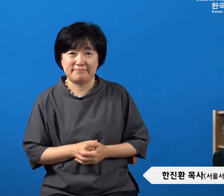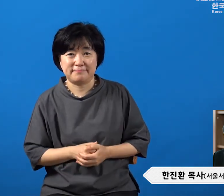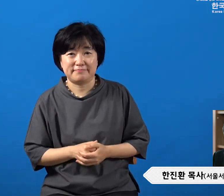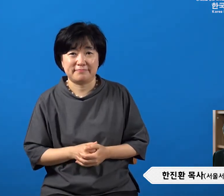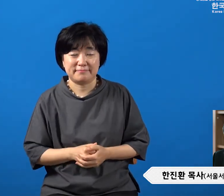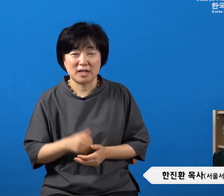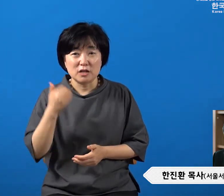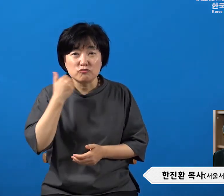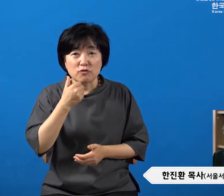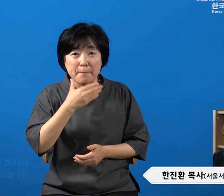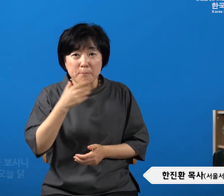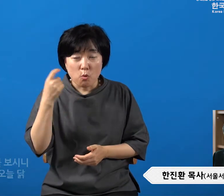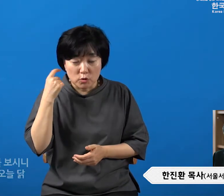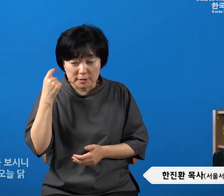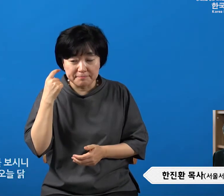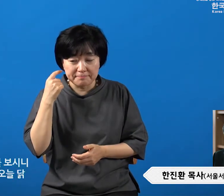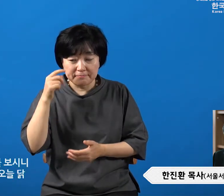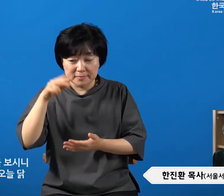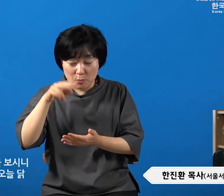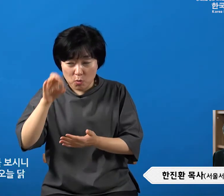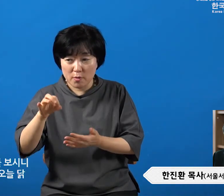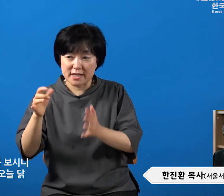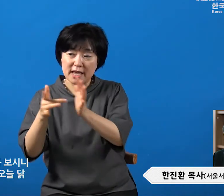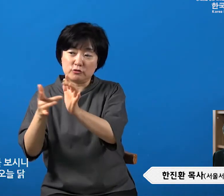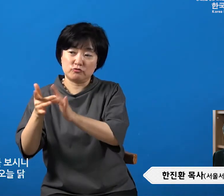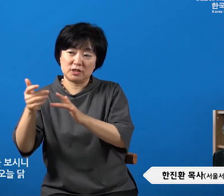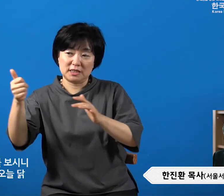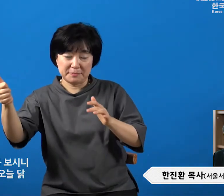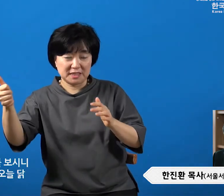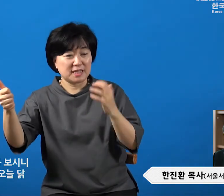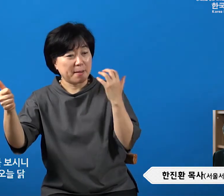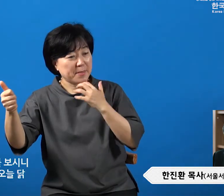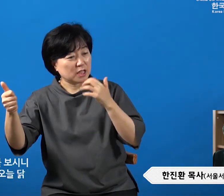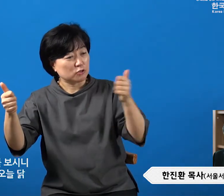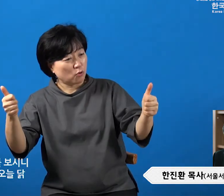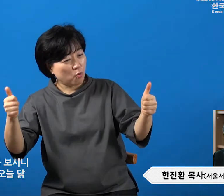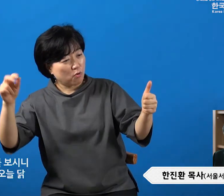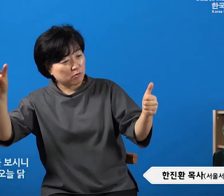61절에 주께서 돌이켜 베드로를 보시니